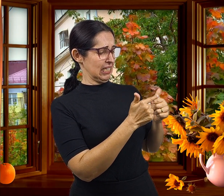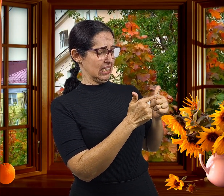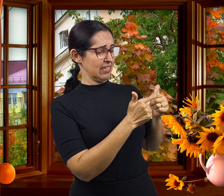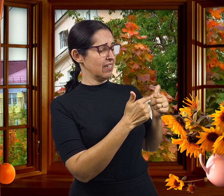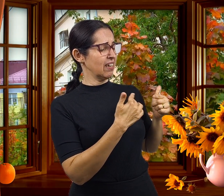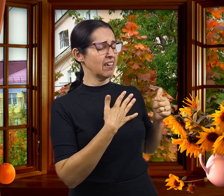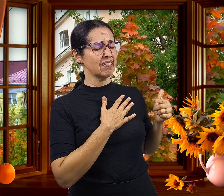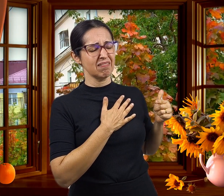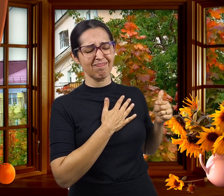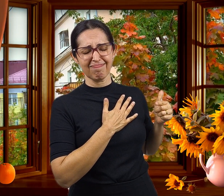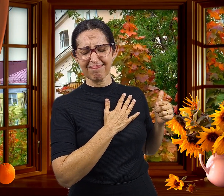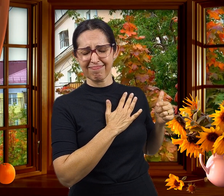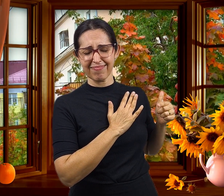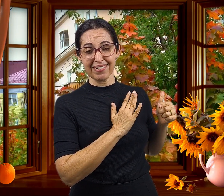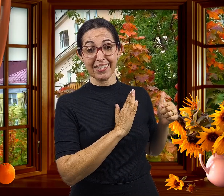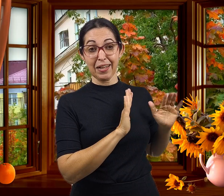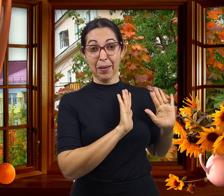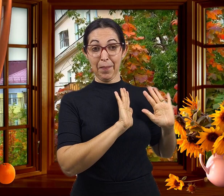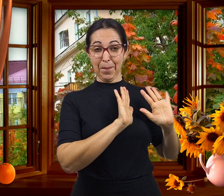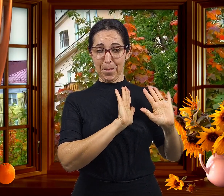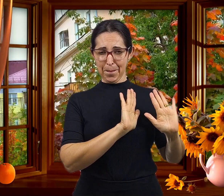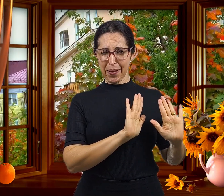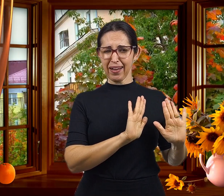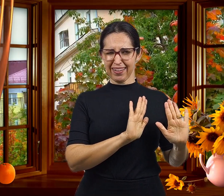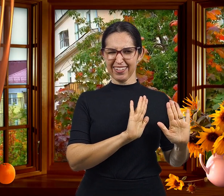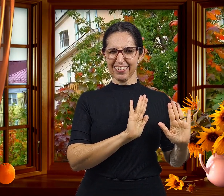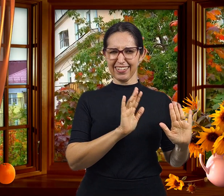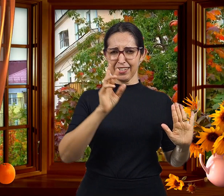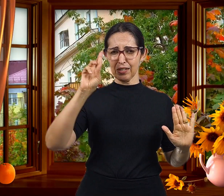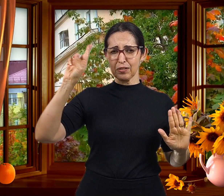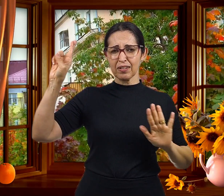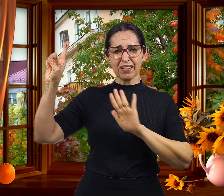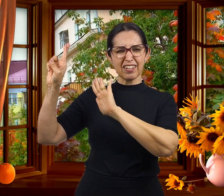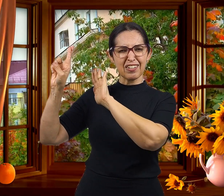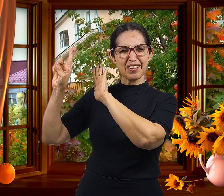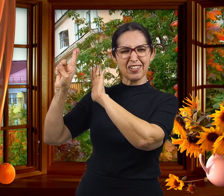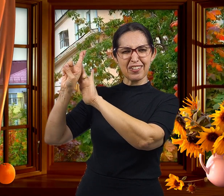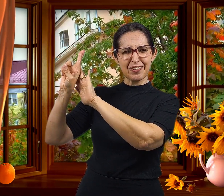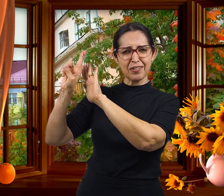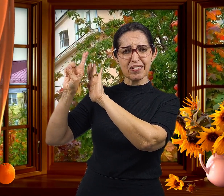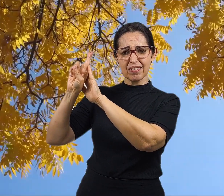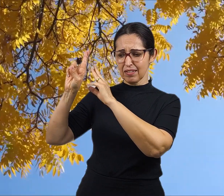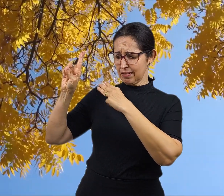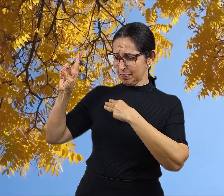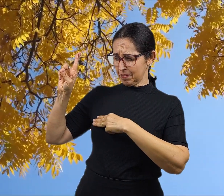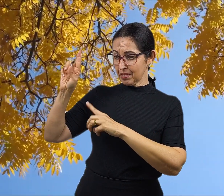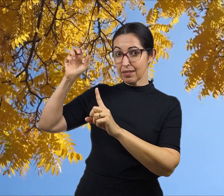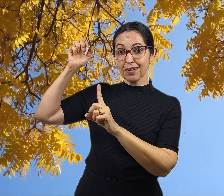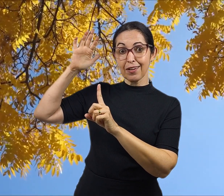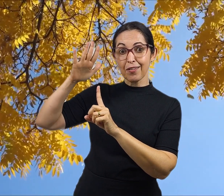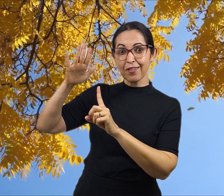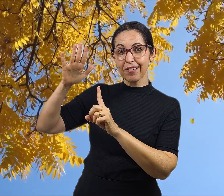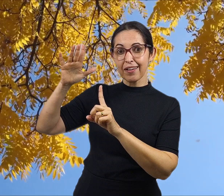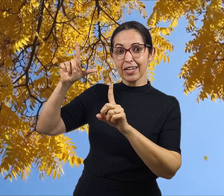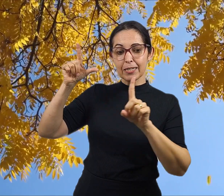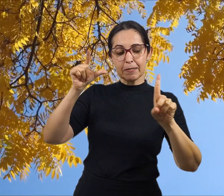grandes, até que o Senhor, pela sua misericórdia e pela sua graça, nos trouxe para